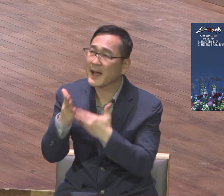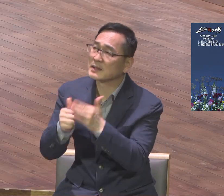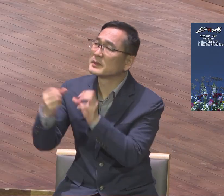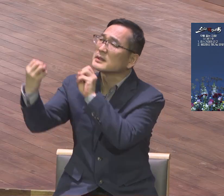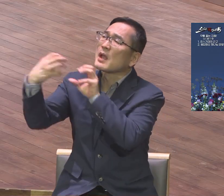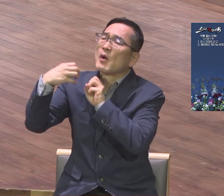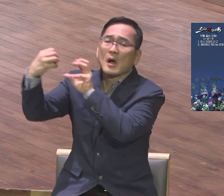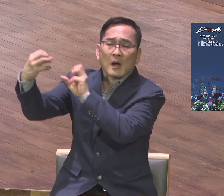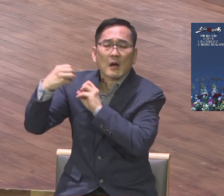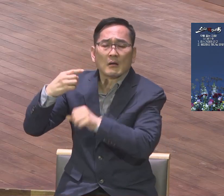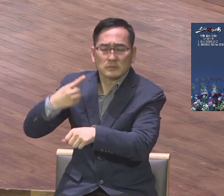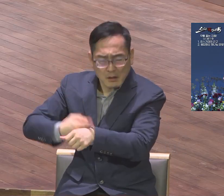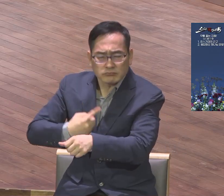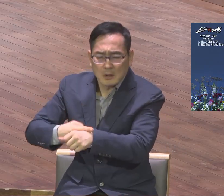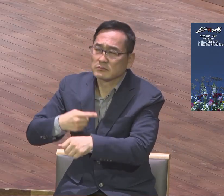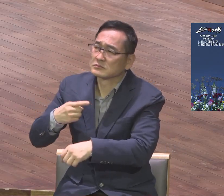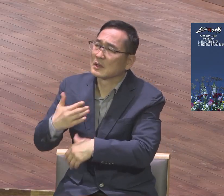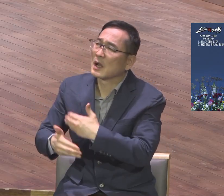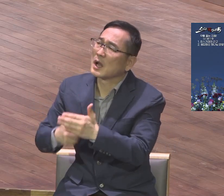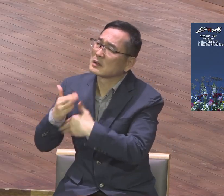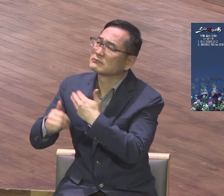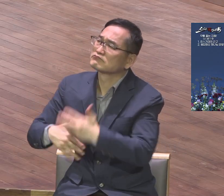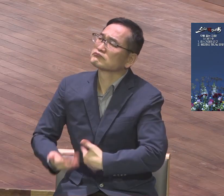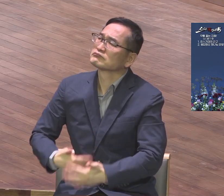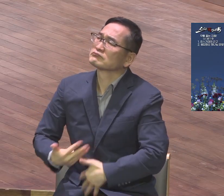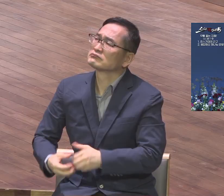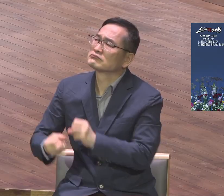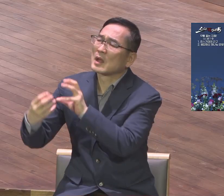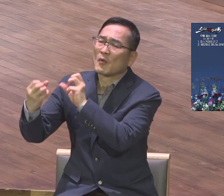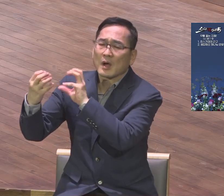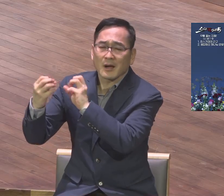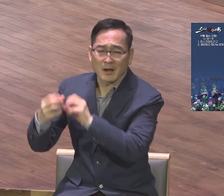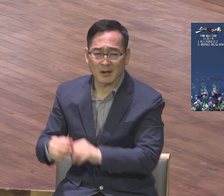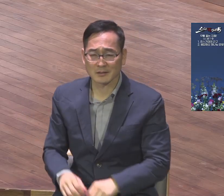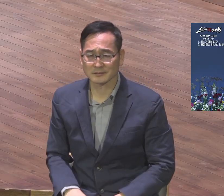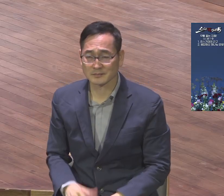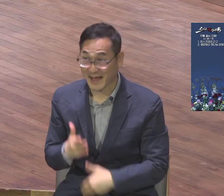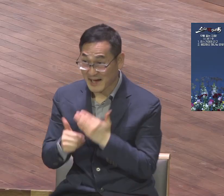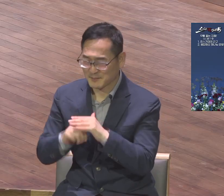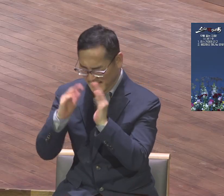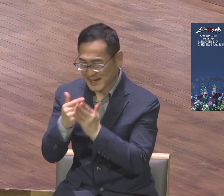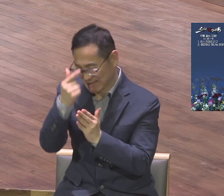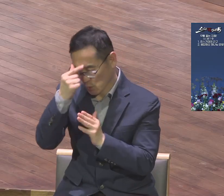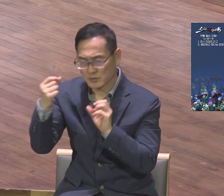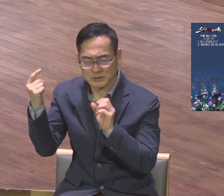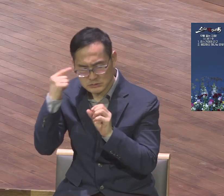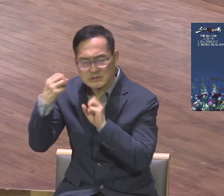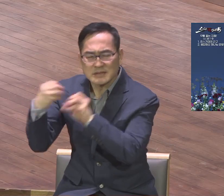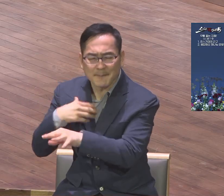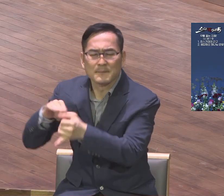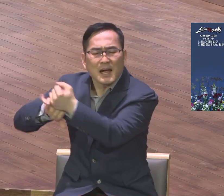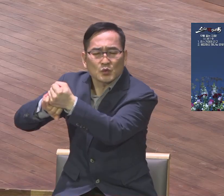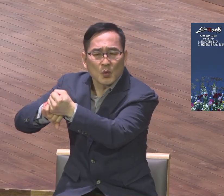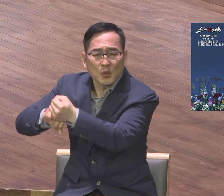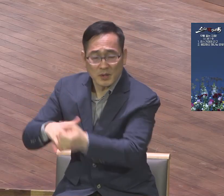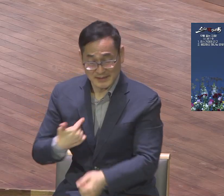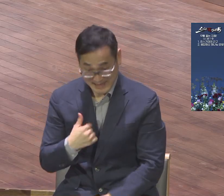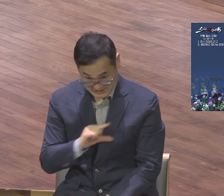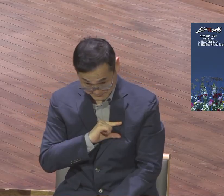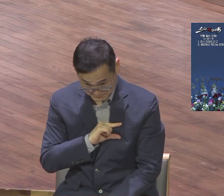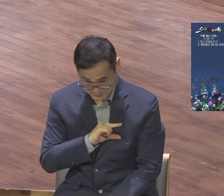기도를 하나도 땅에 떨어지 않고 다 들어주신다고 말씀하셨어요. 약속했어요. 내 이름을